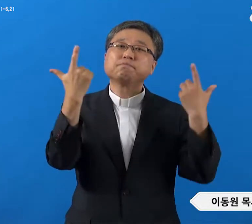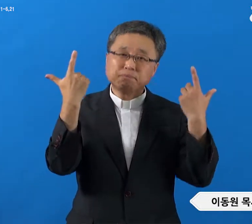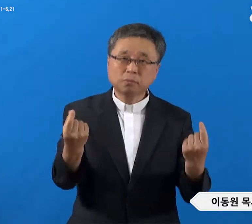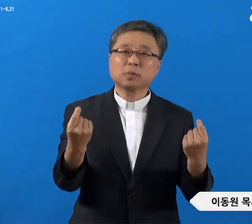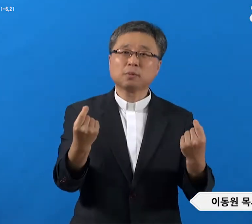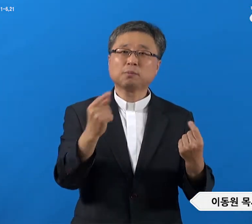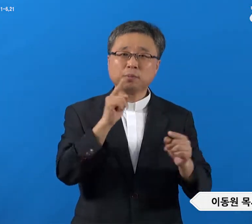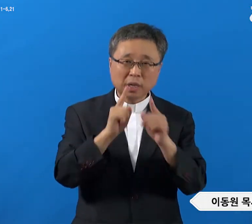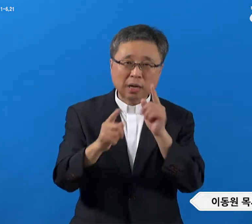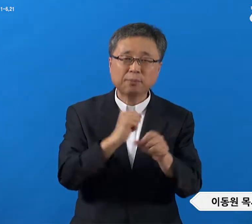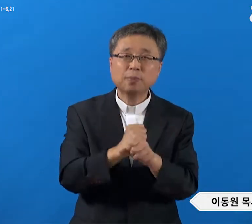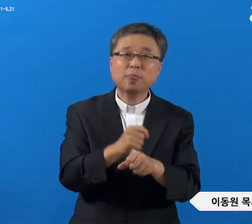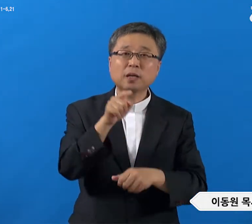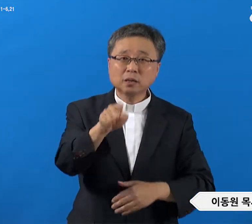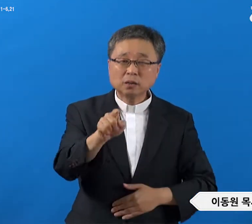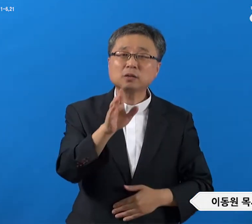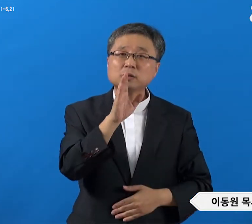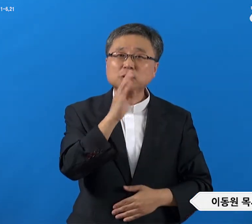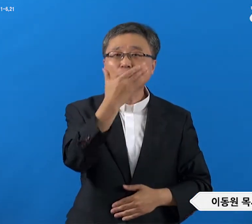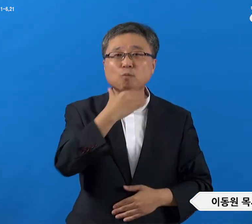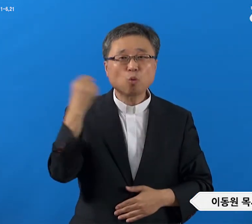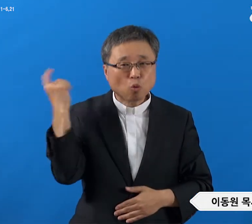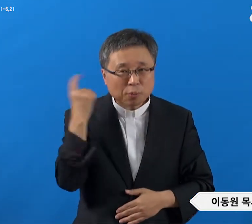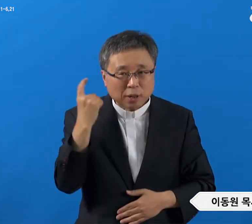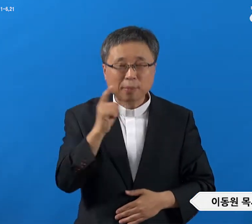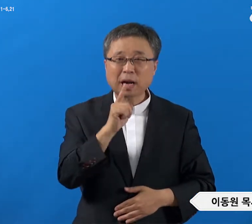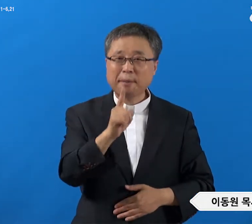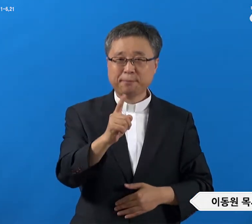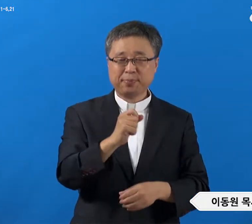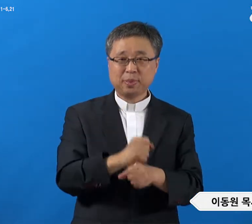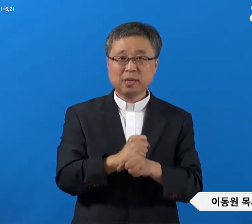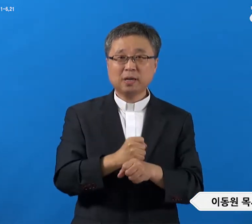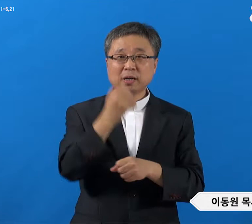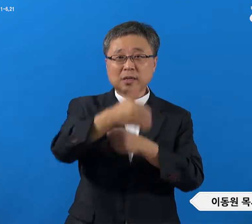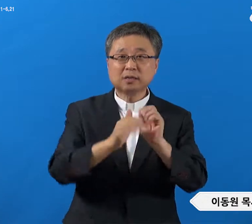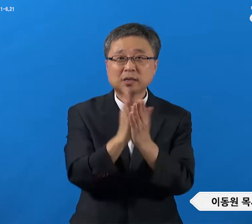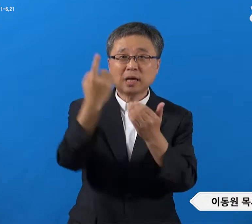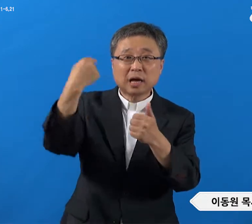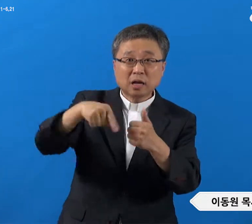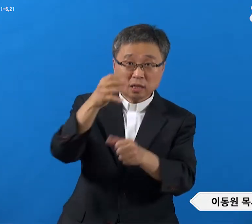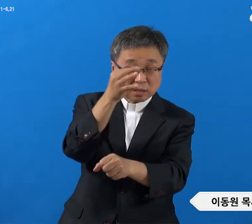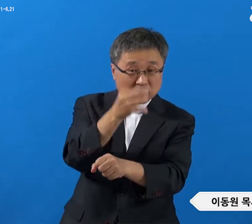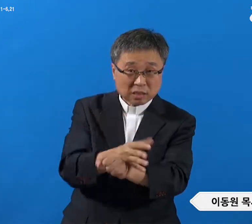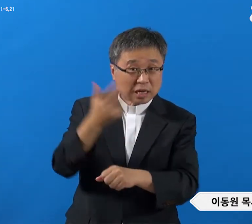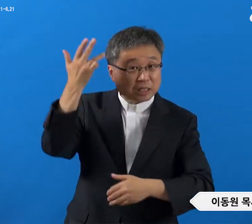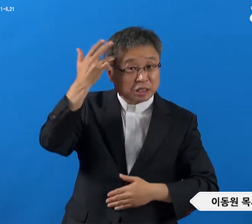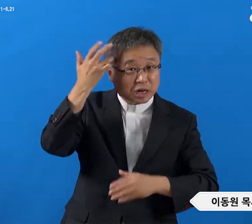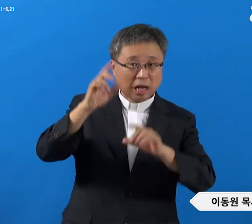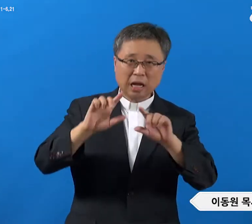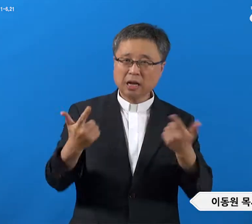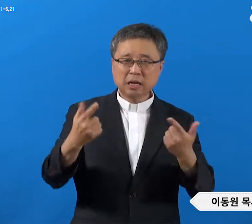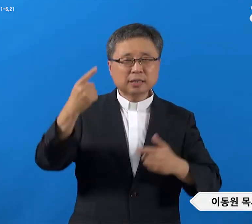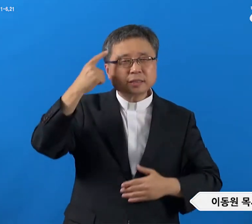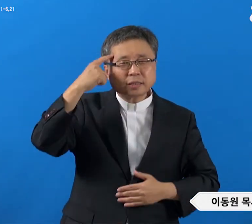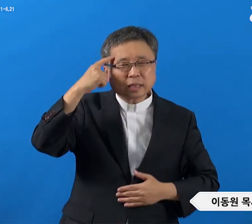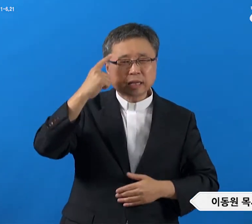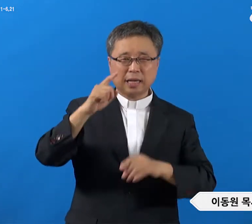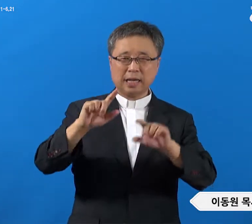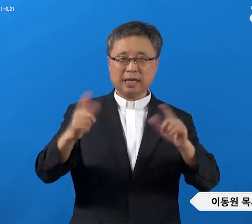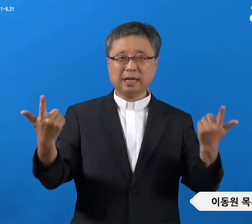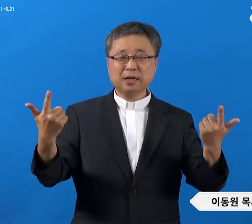말합니다. 그것이 복음이라고 말합니다. 복음. 성경의 가르침은 단순한 철학이 아닙니다. 사상이